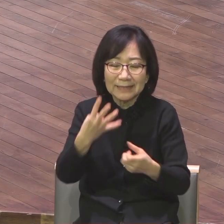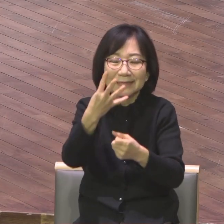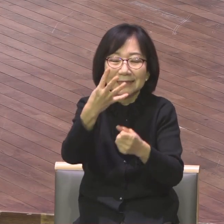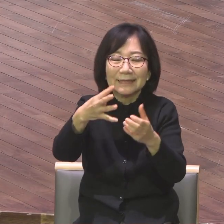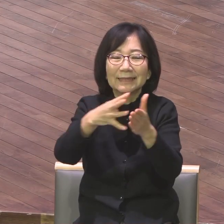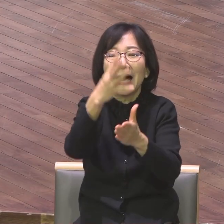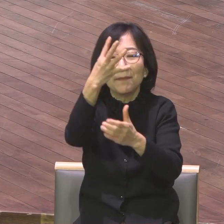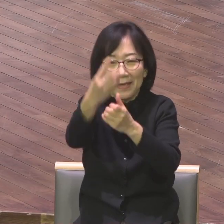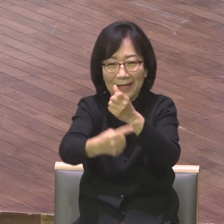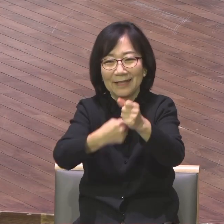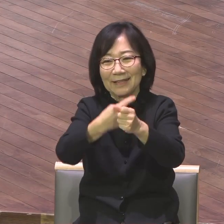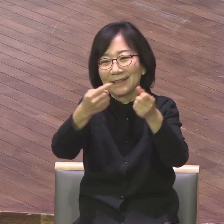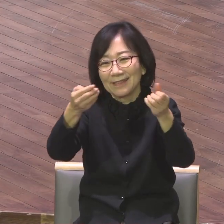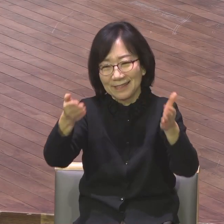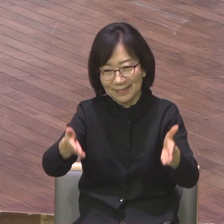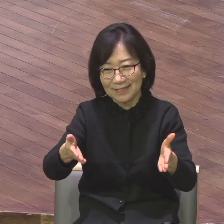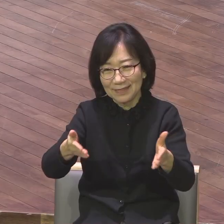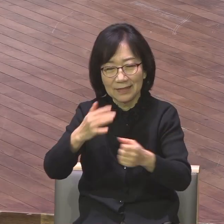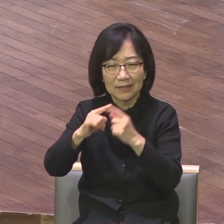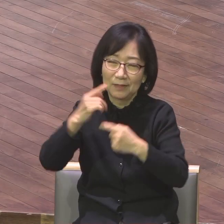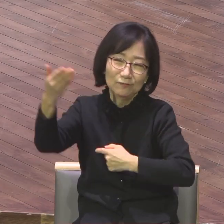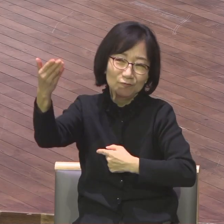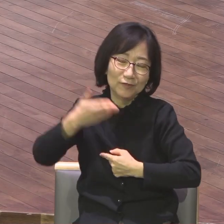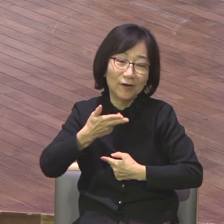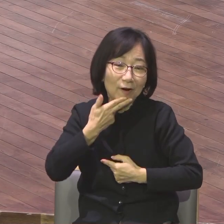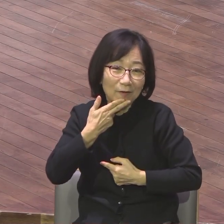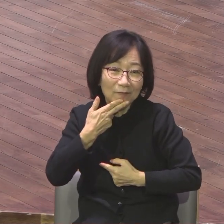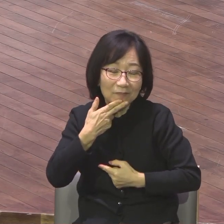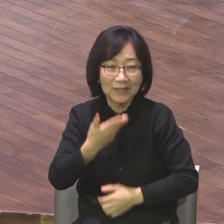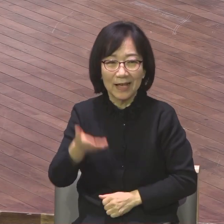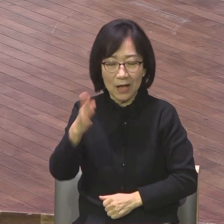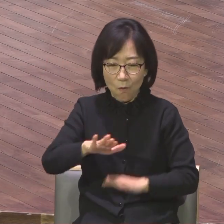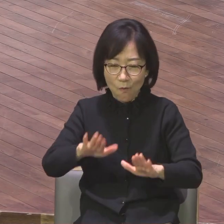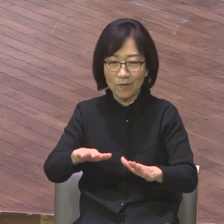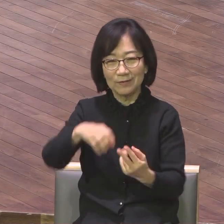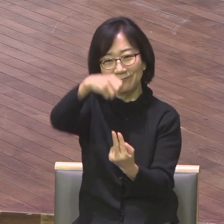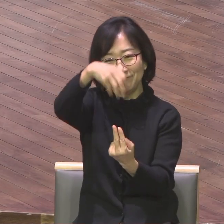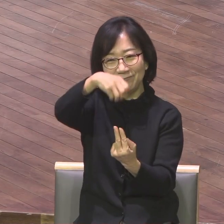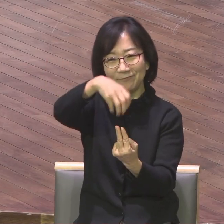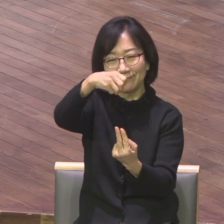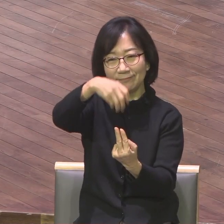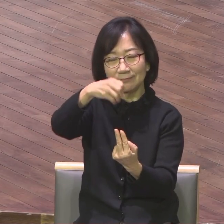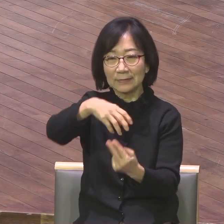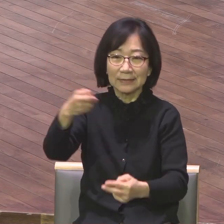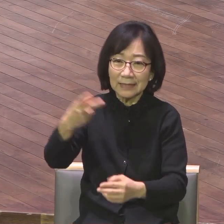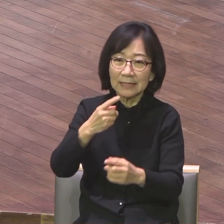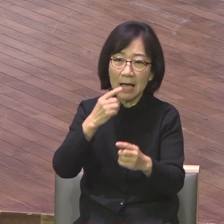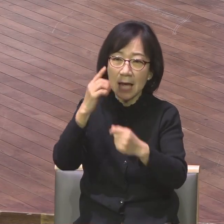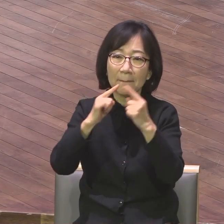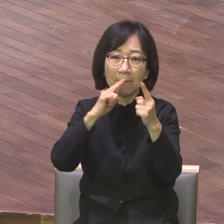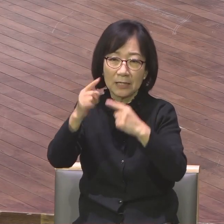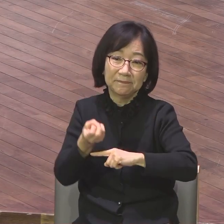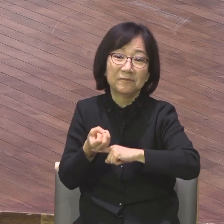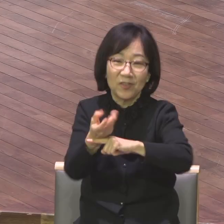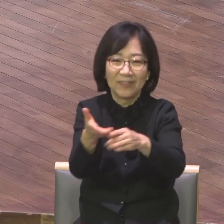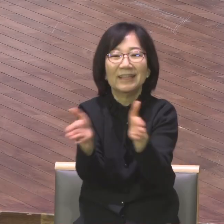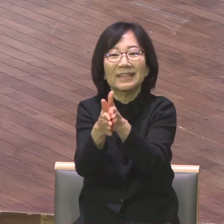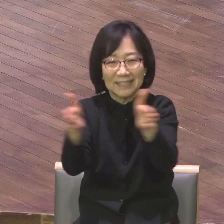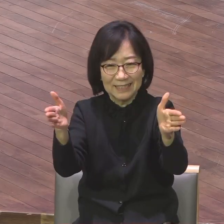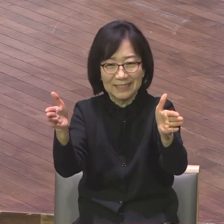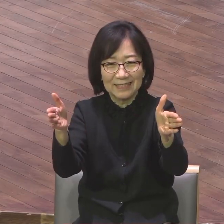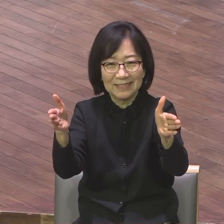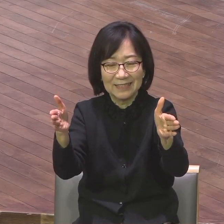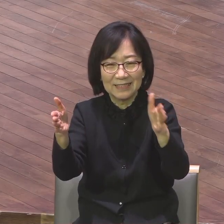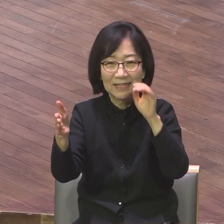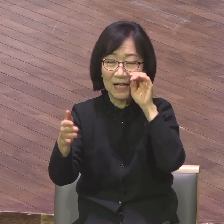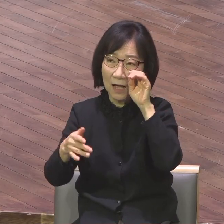이것이 지나면서 400년 만에 처음으로 다시 하나님의 말씀이